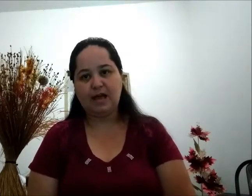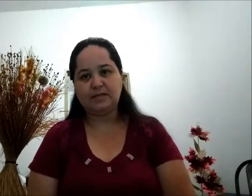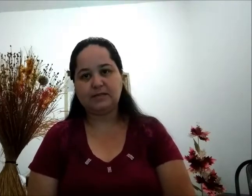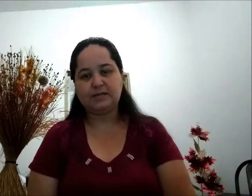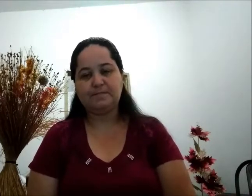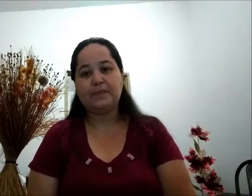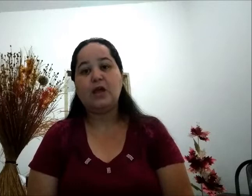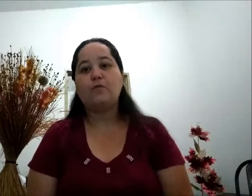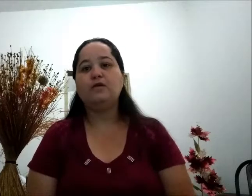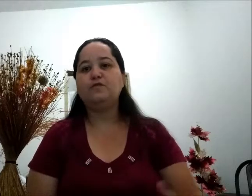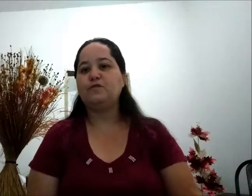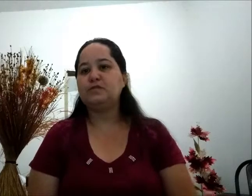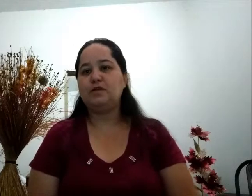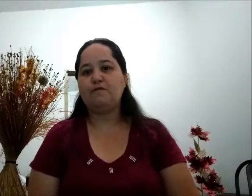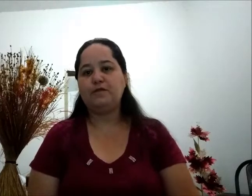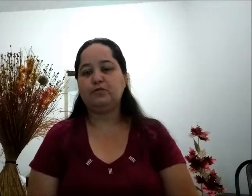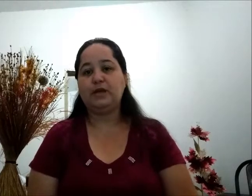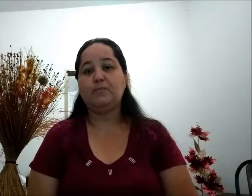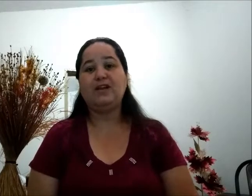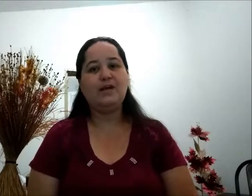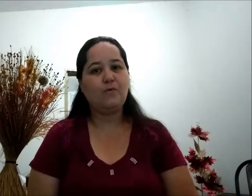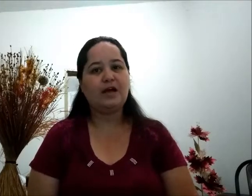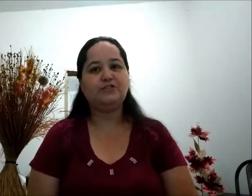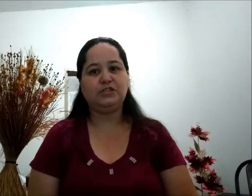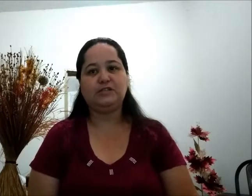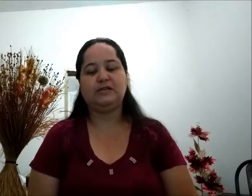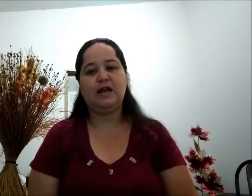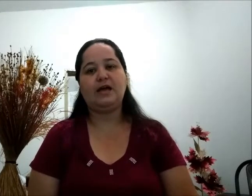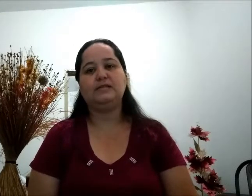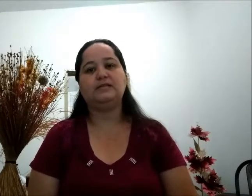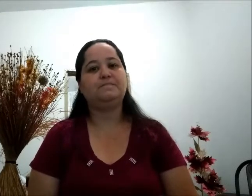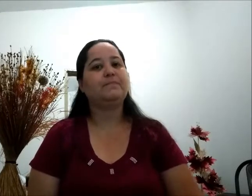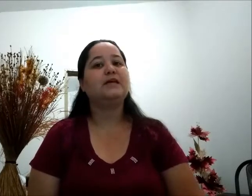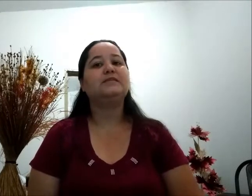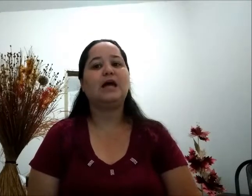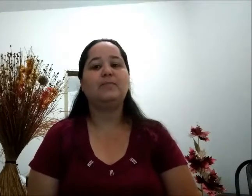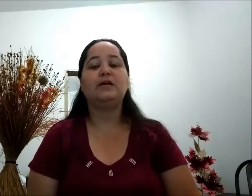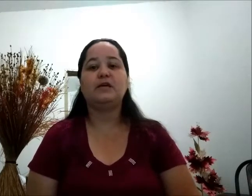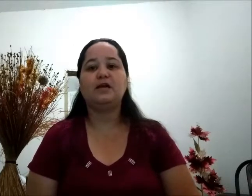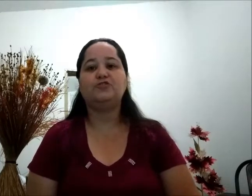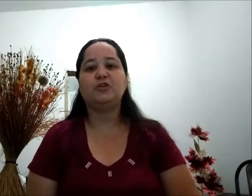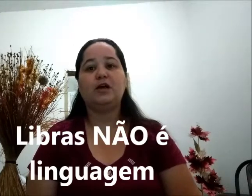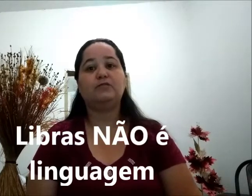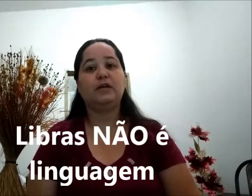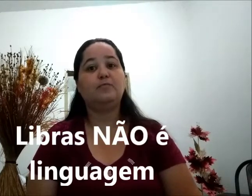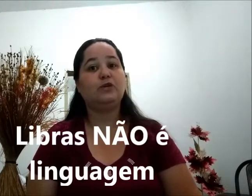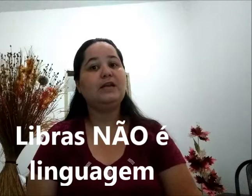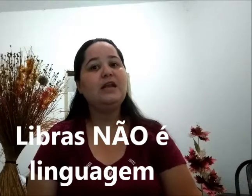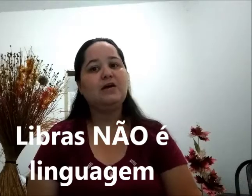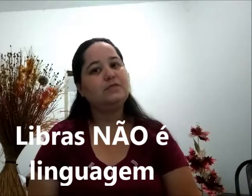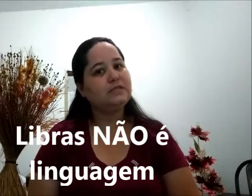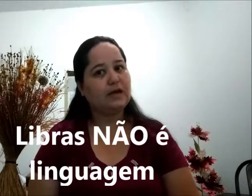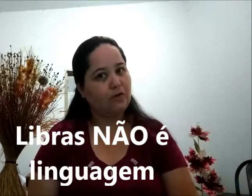Sinais. Quando você ouvir o termo Linguagem de Sinais, saiba que este é um termo que não está